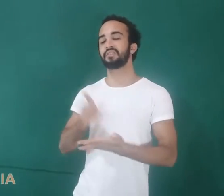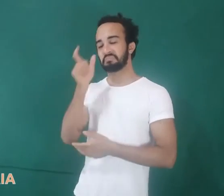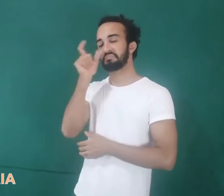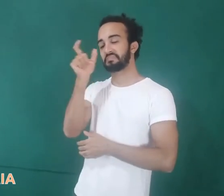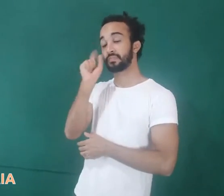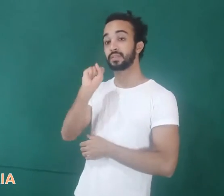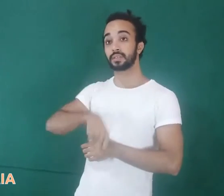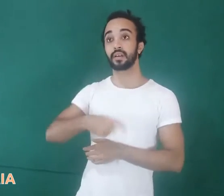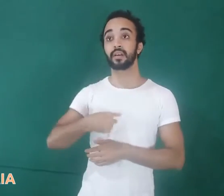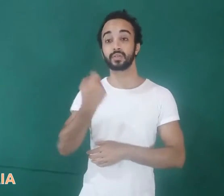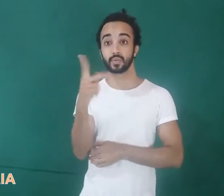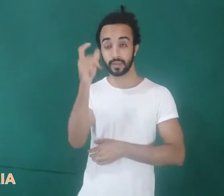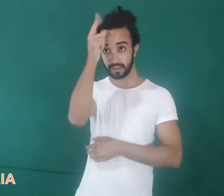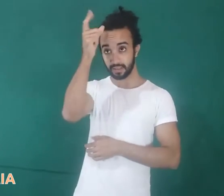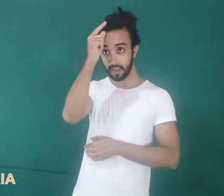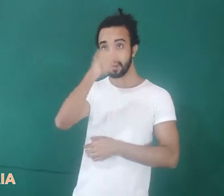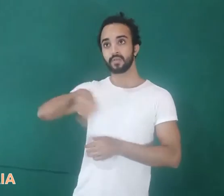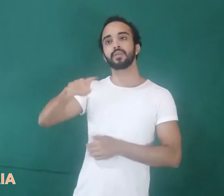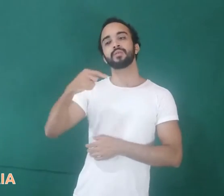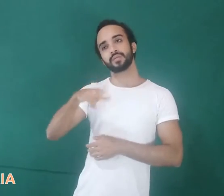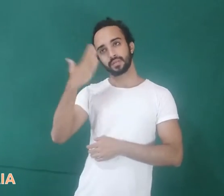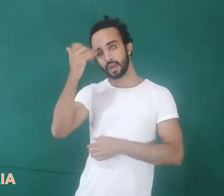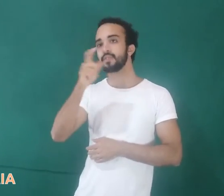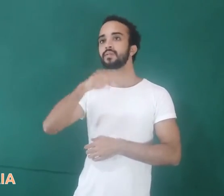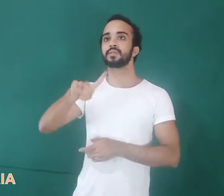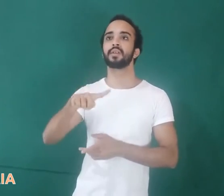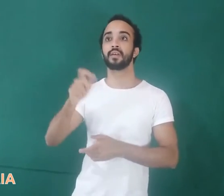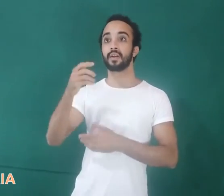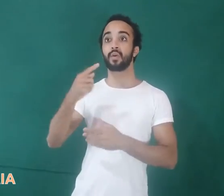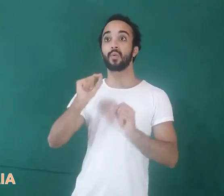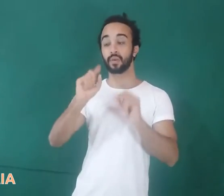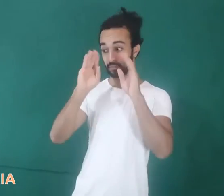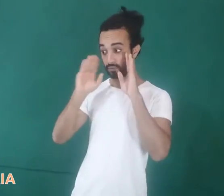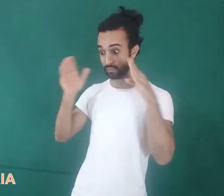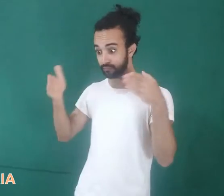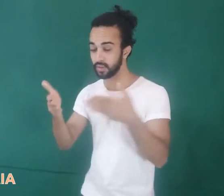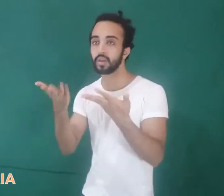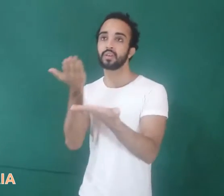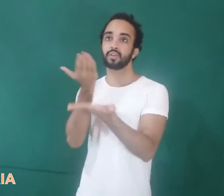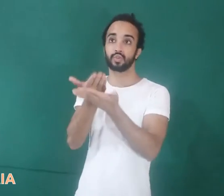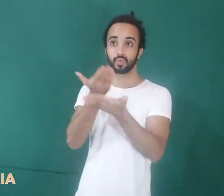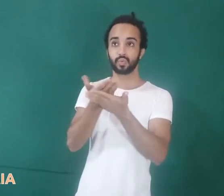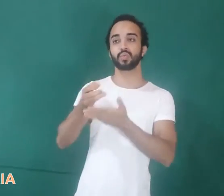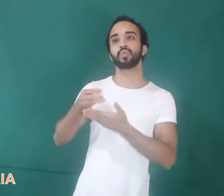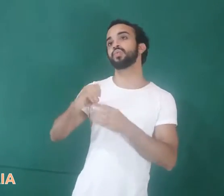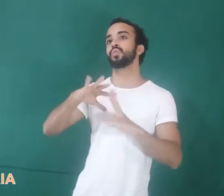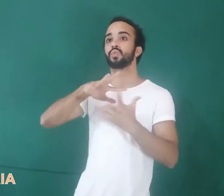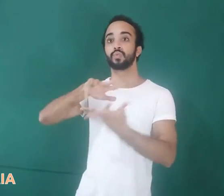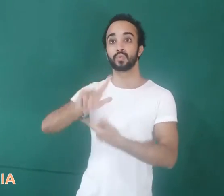ideia, né, que você que é uma pessoa que é focada nesse estudo desse mundo digital, nessas consequências, a gente